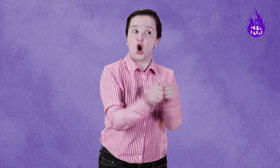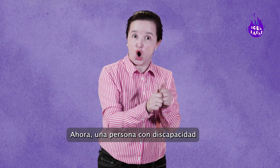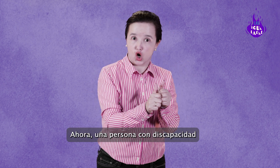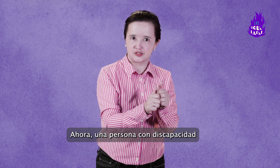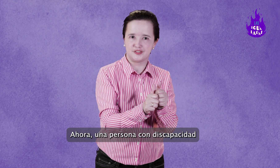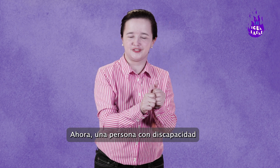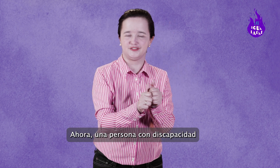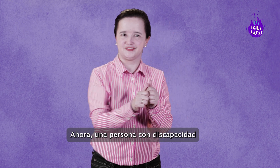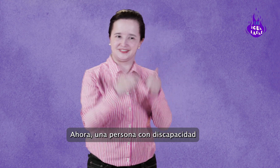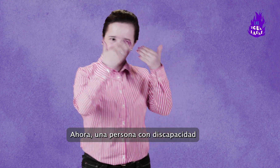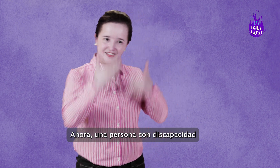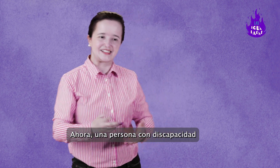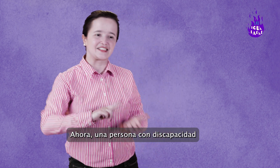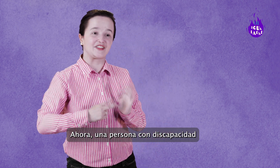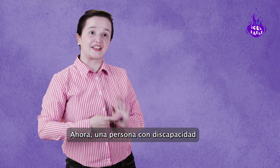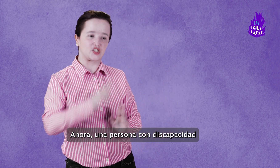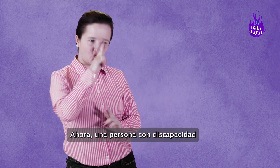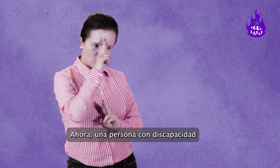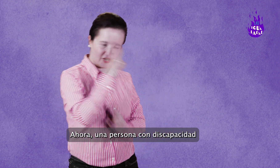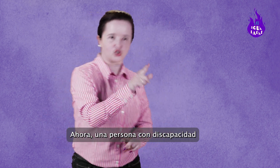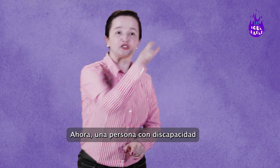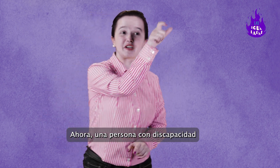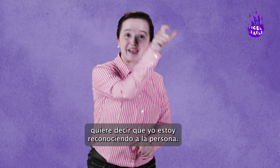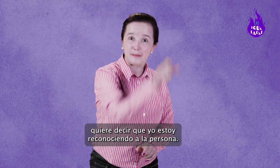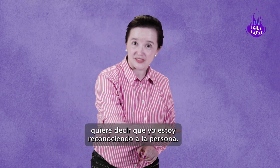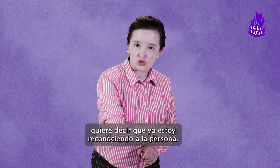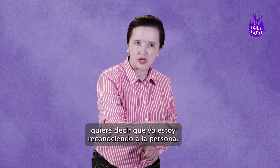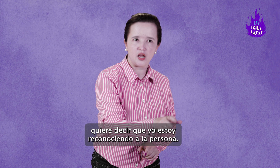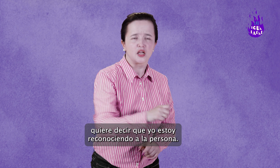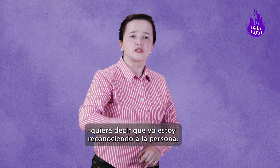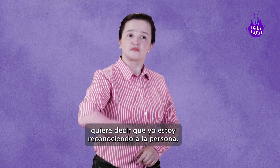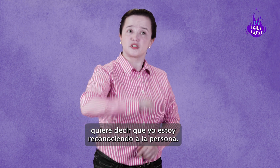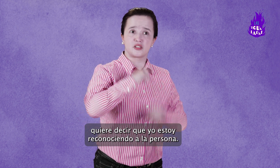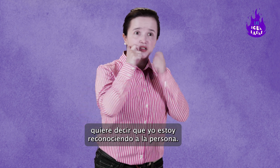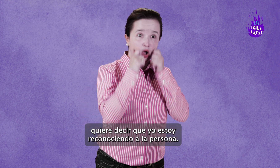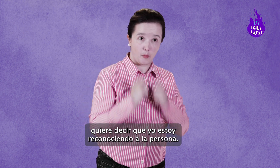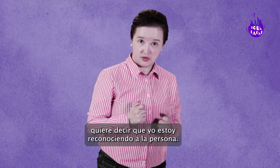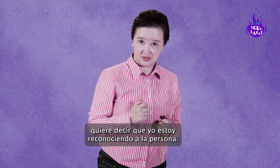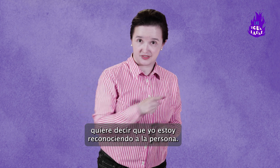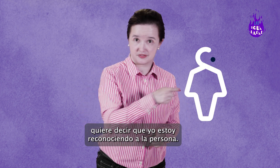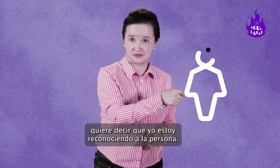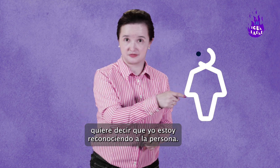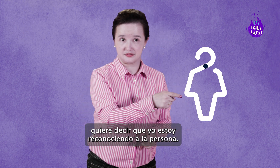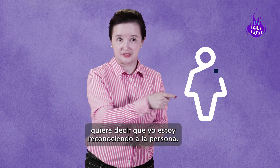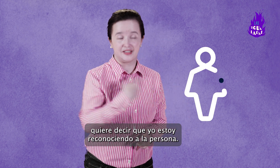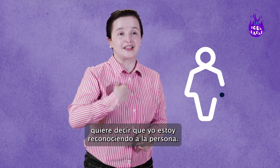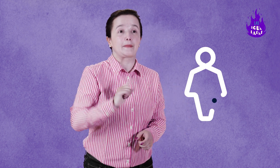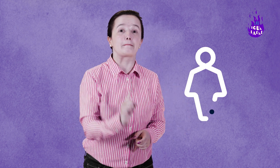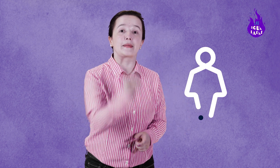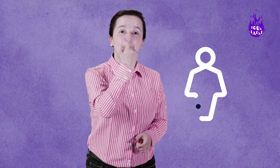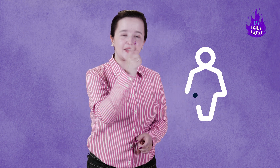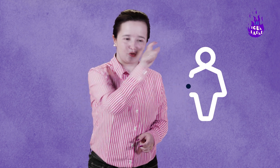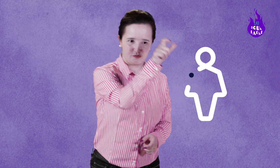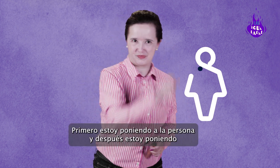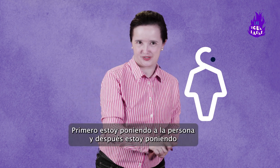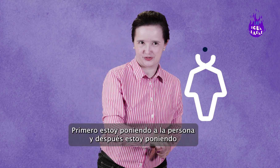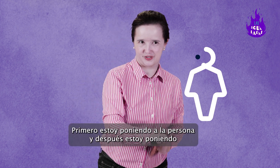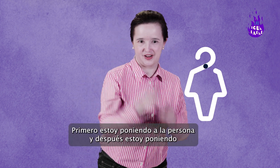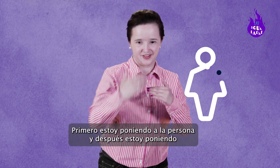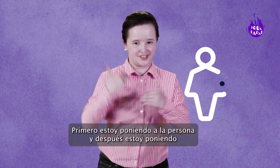Ahora, una persona con discapacidad quiere decir que yo estoy reconociendo a la persona. Primero estoy